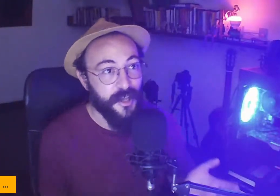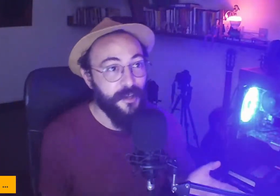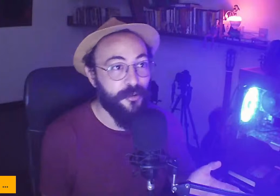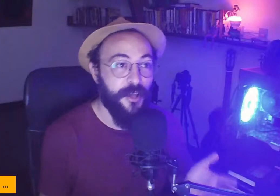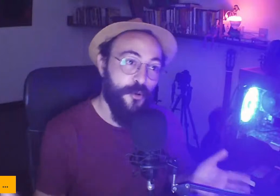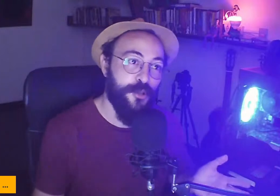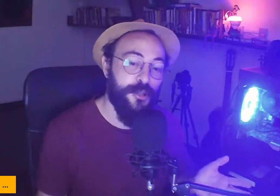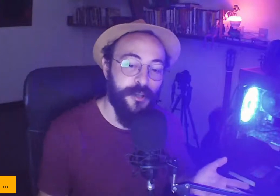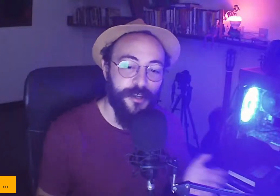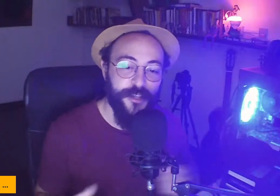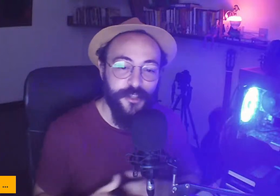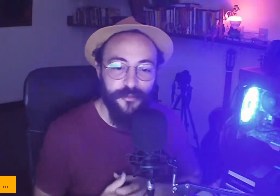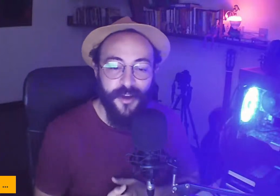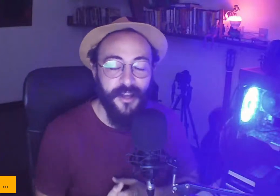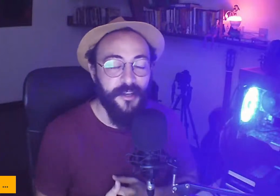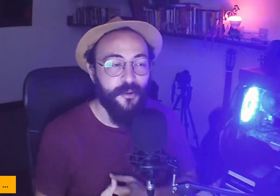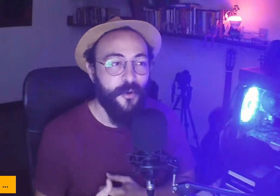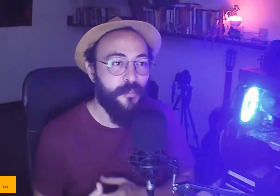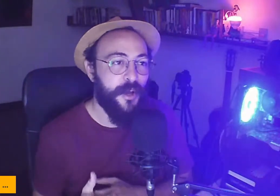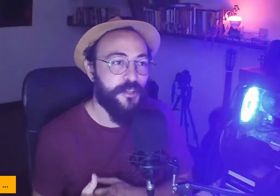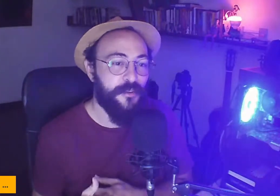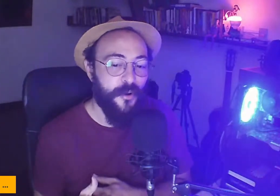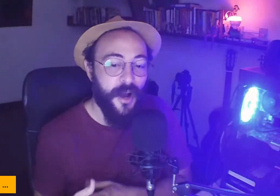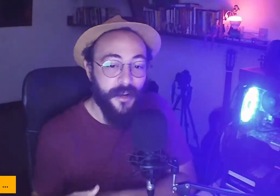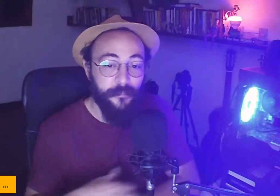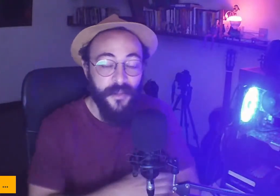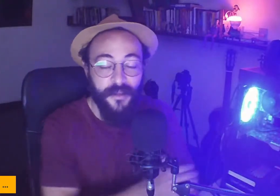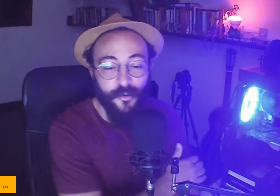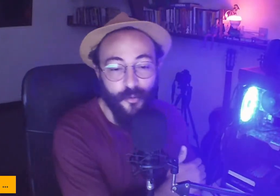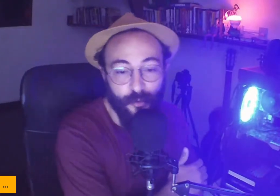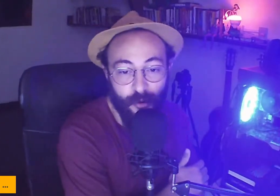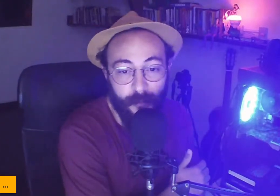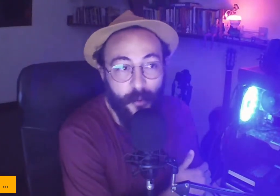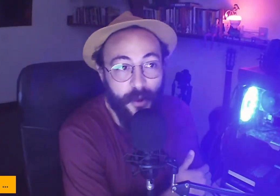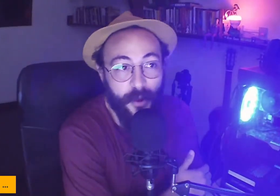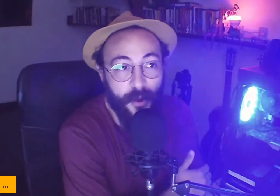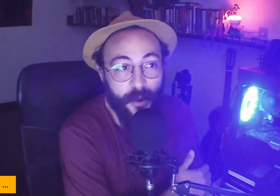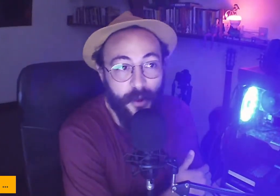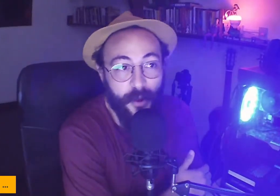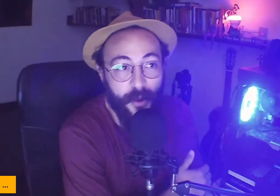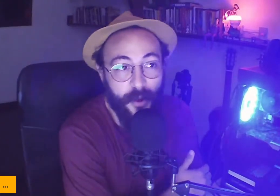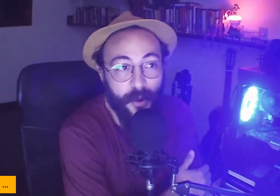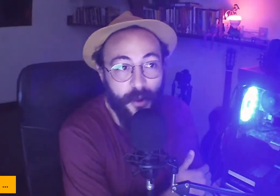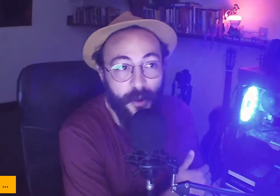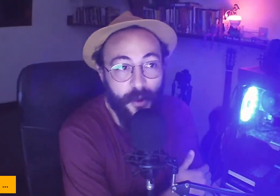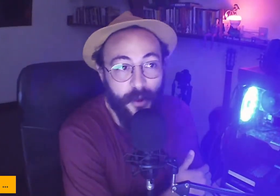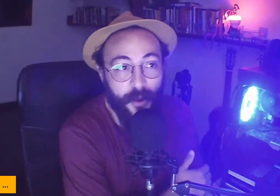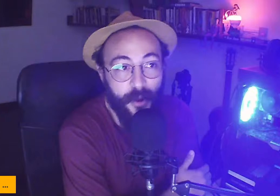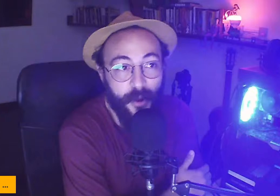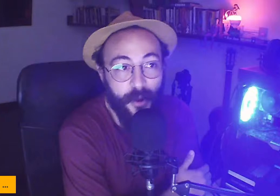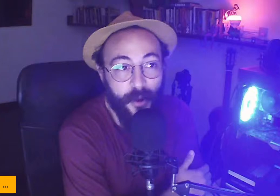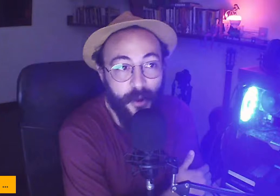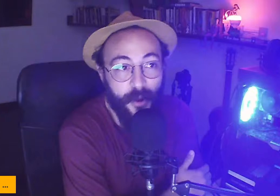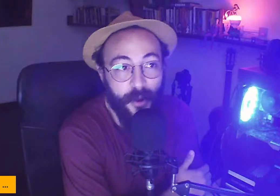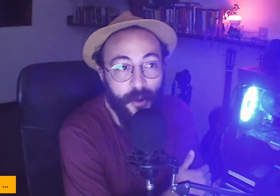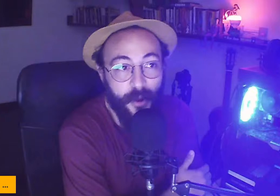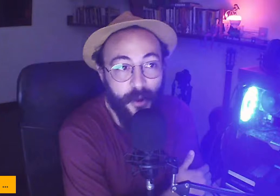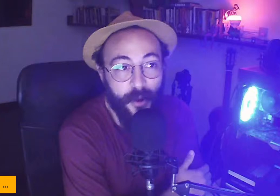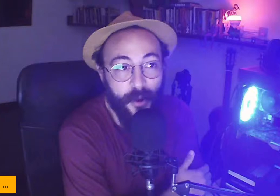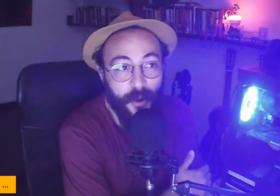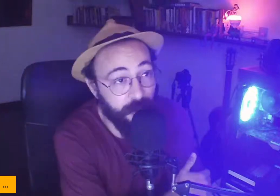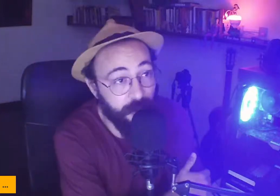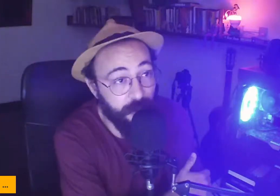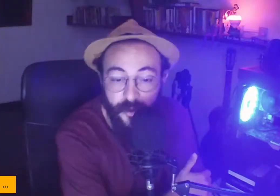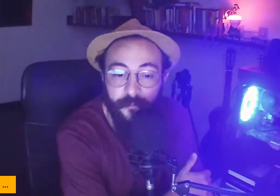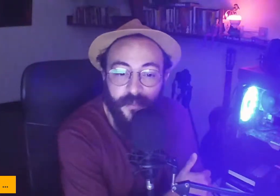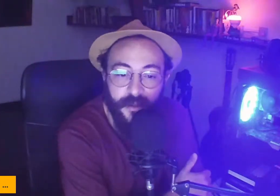o Maracastelo, né? E hoje a gente vai com a Poética Evocare. A Poética Evocare tem como objetivo incentivar o